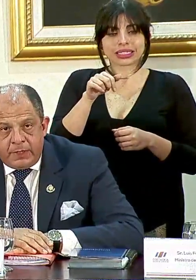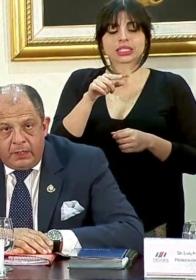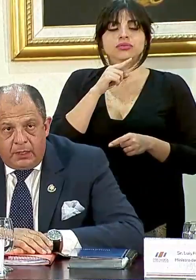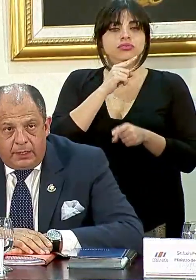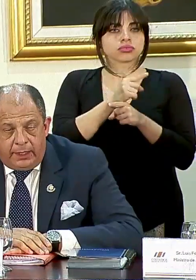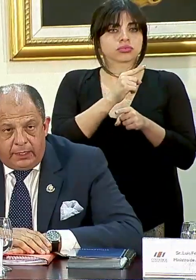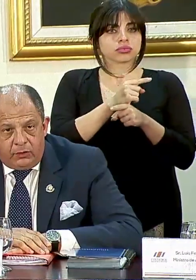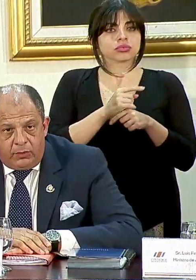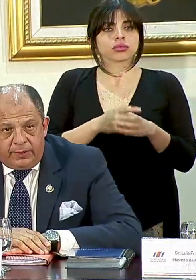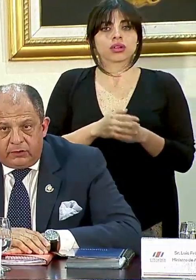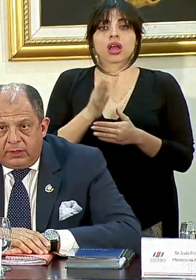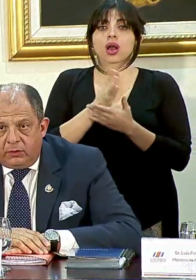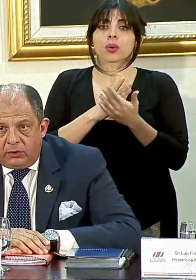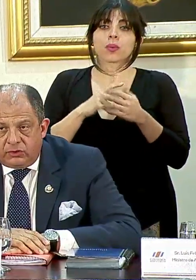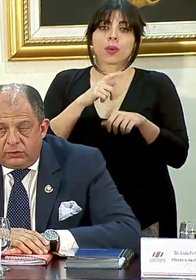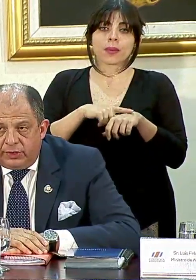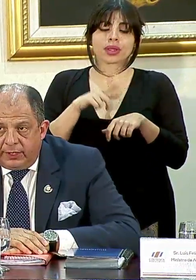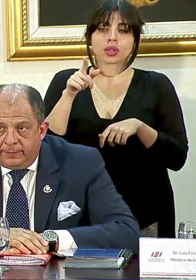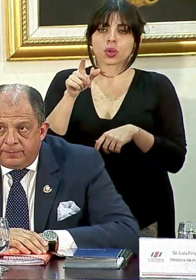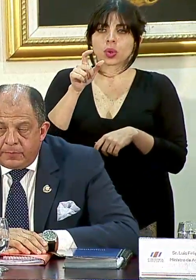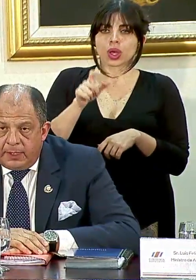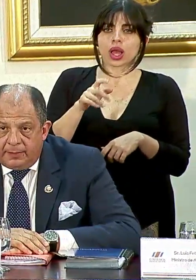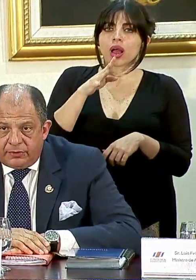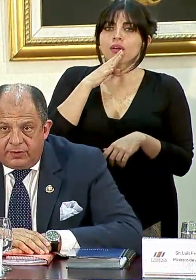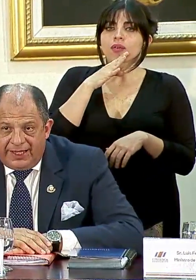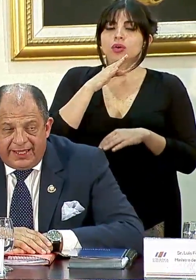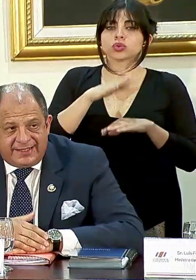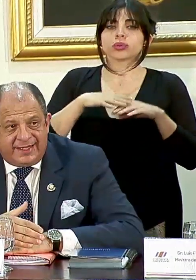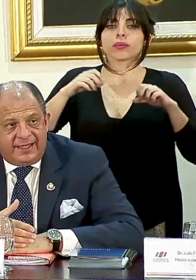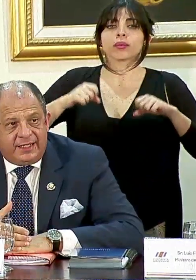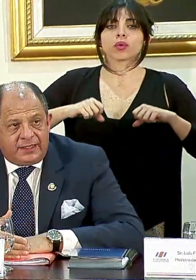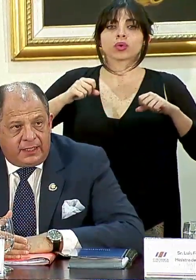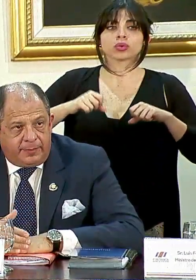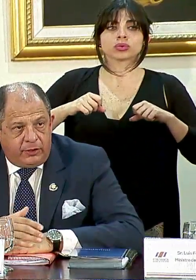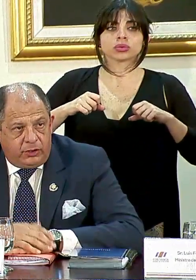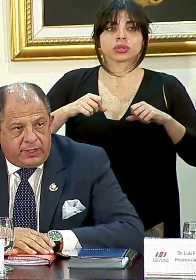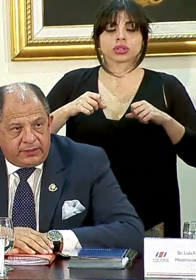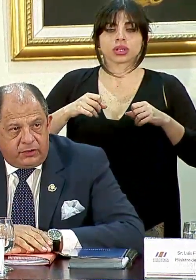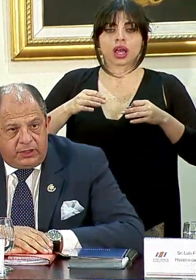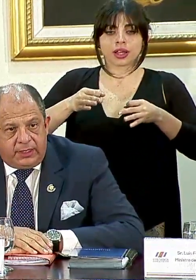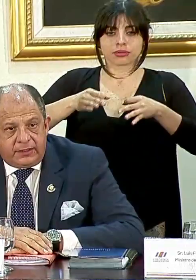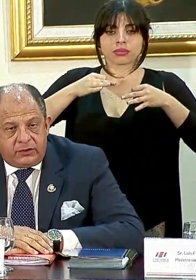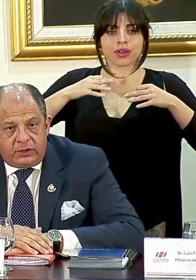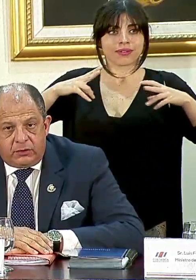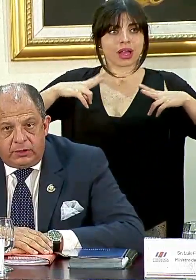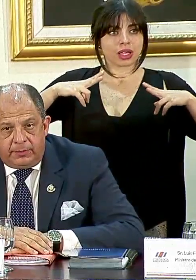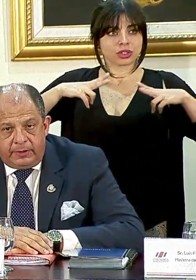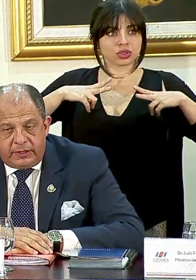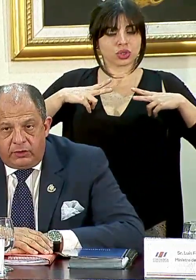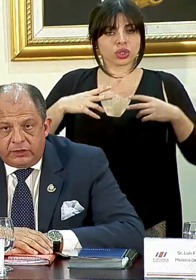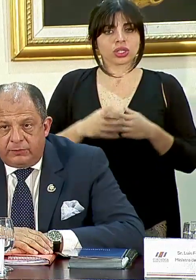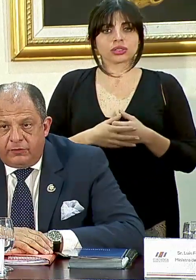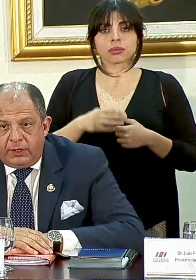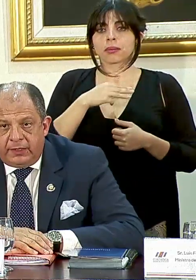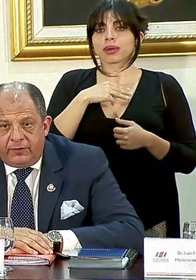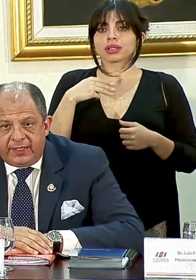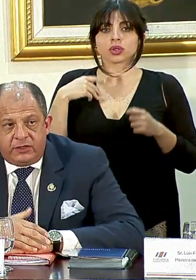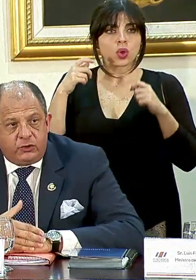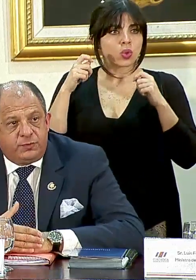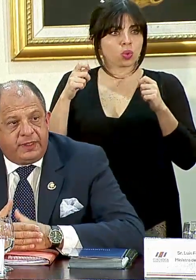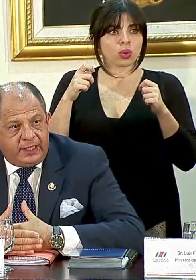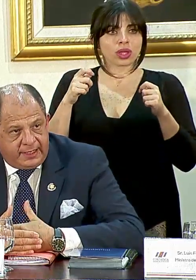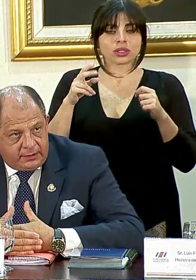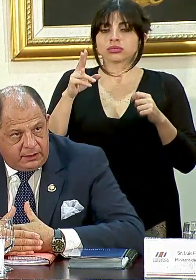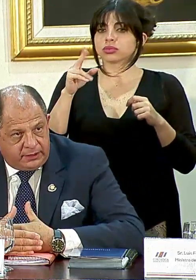efectivamente en algún momento él habló sobre la posibilidad de que se adelantara el periodo de vacaciones. La decisión del Ministerio de Educación Pública fue